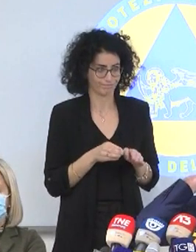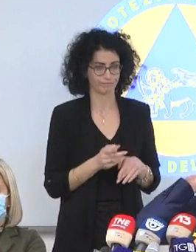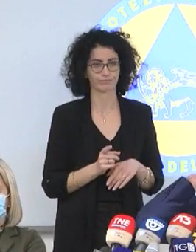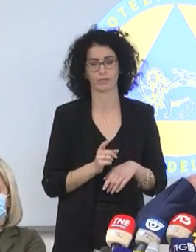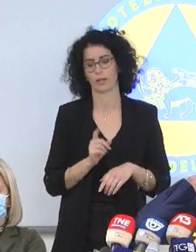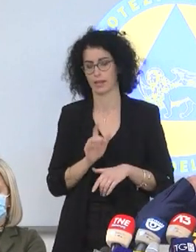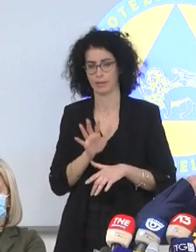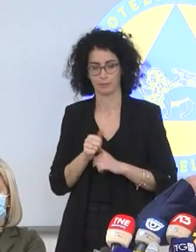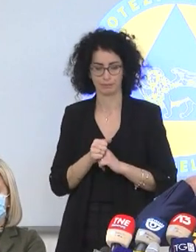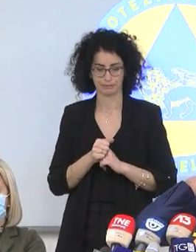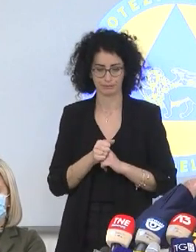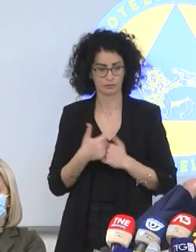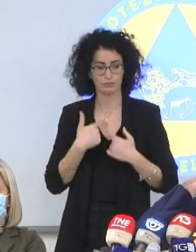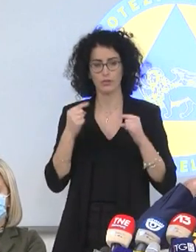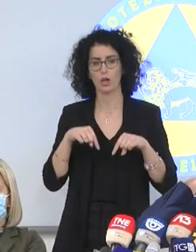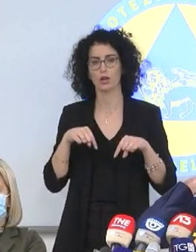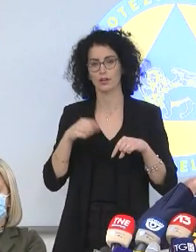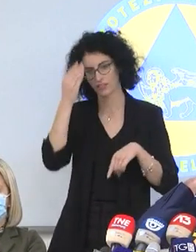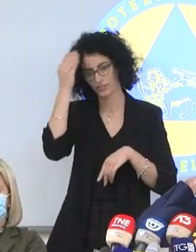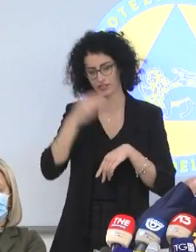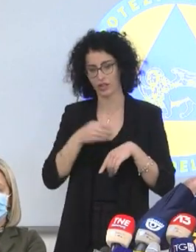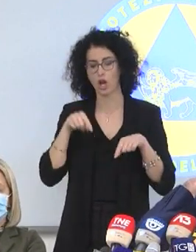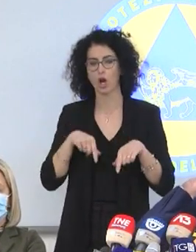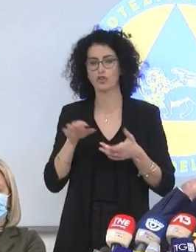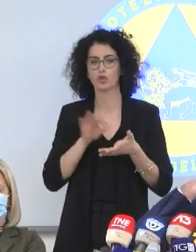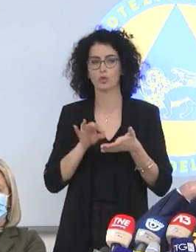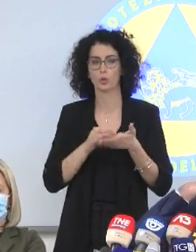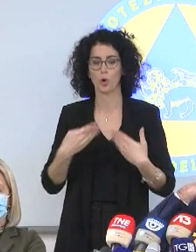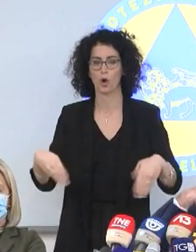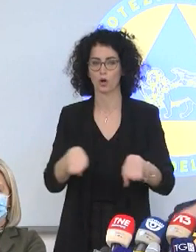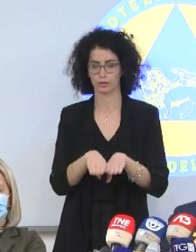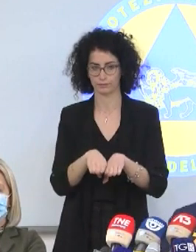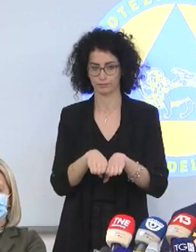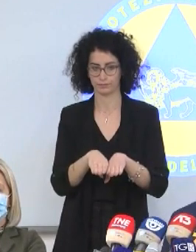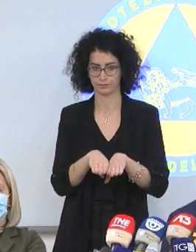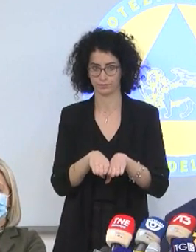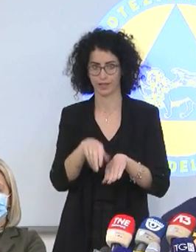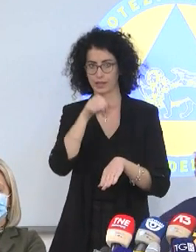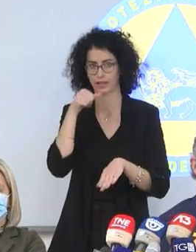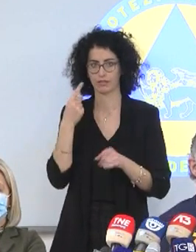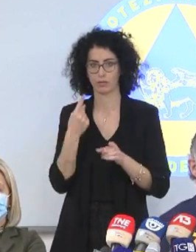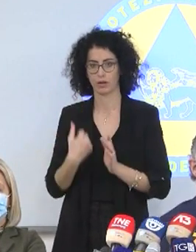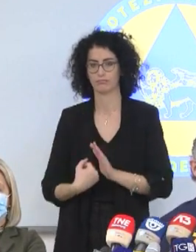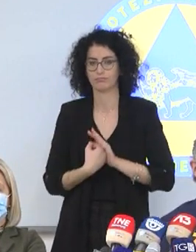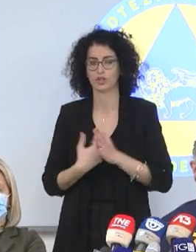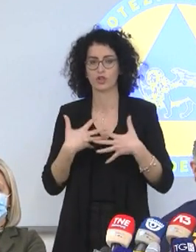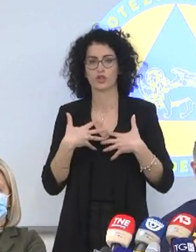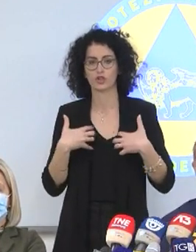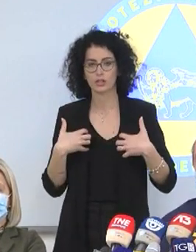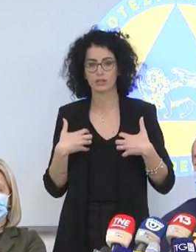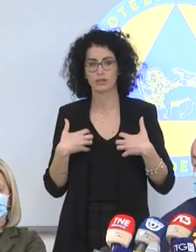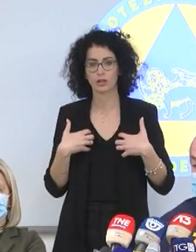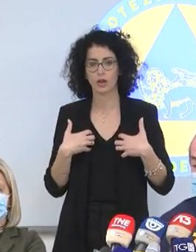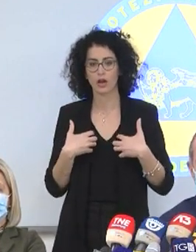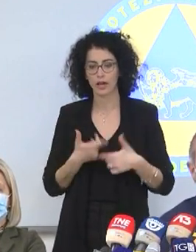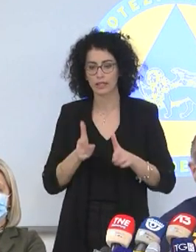se oggi prendessi la decisione di aprire la scuola di chiudere le scuole dovrei avere un supporto scientifico che vada valor aree